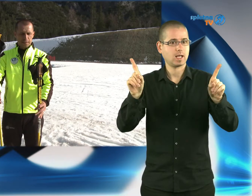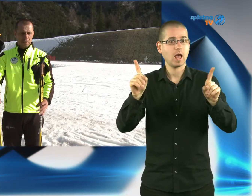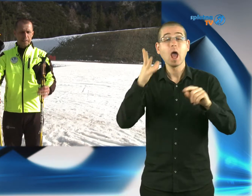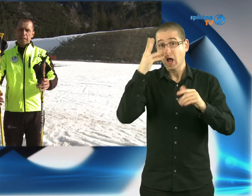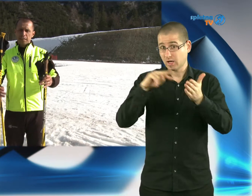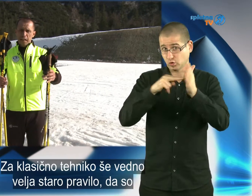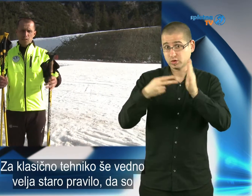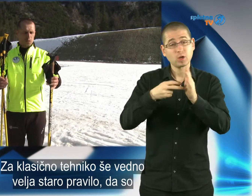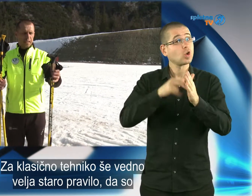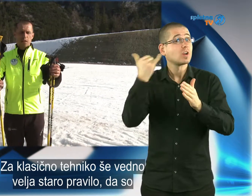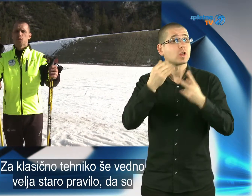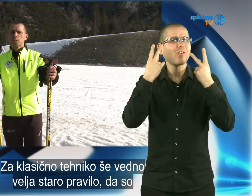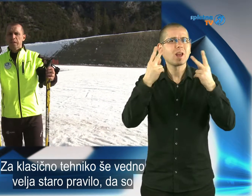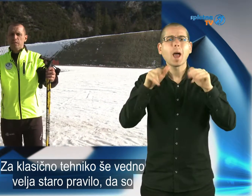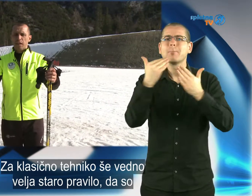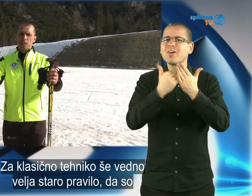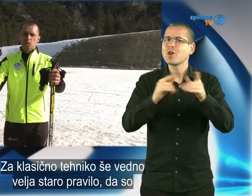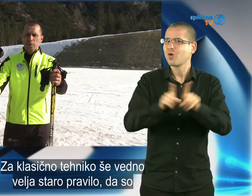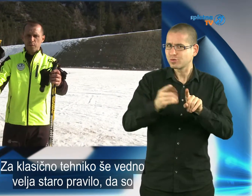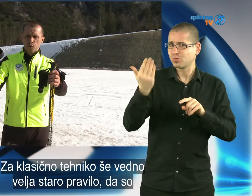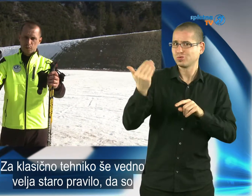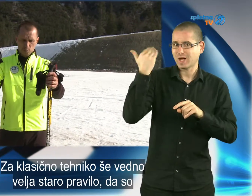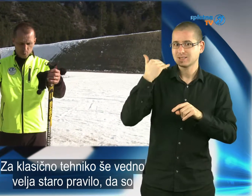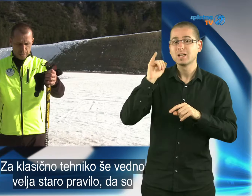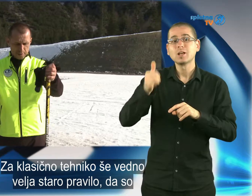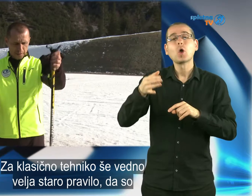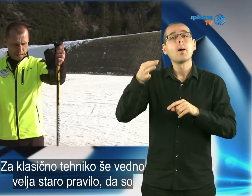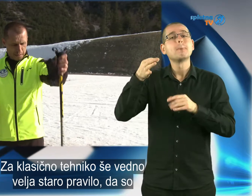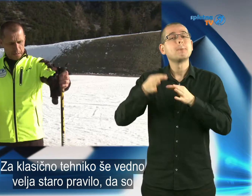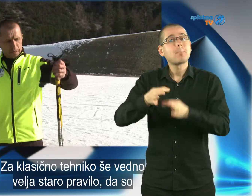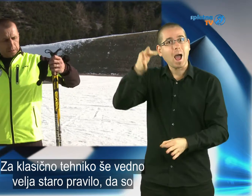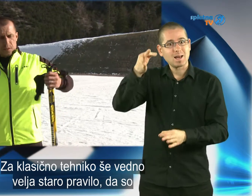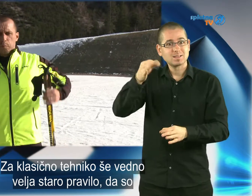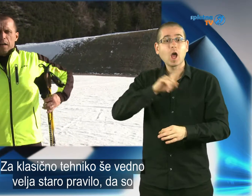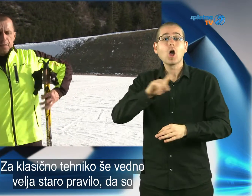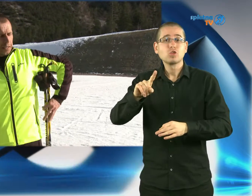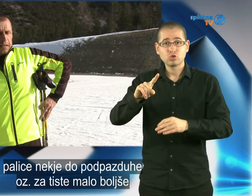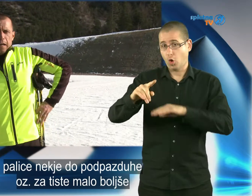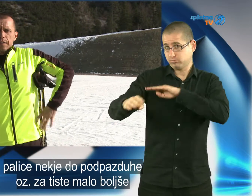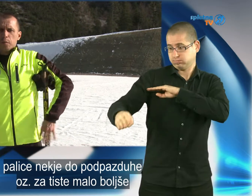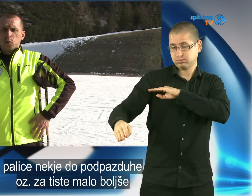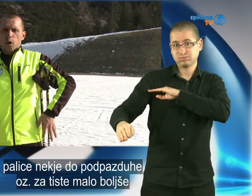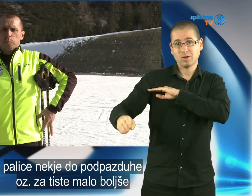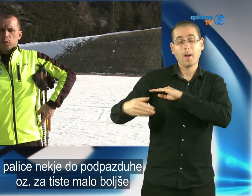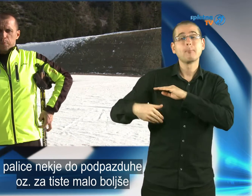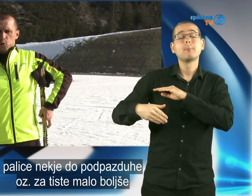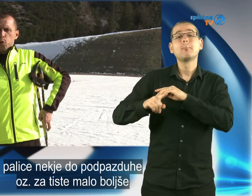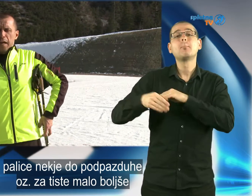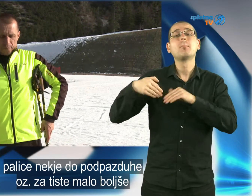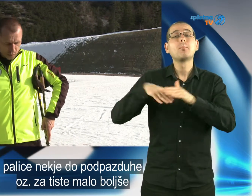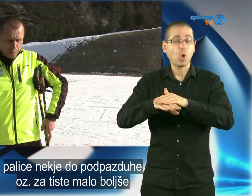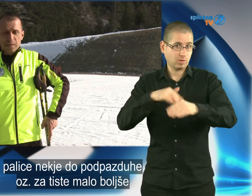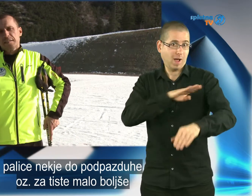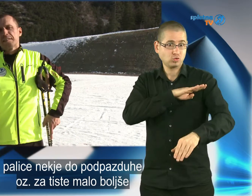bistvene razlike. Za klasično tehniko še zmeraj velja tisto pravilo, kot je bilo včasih. da so palice nekje nam do